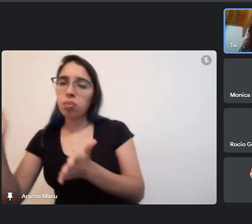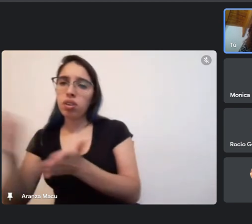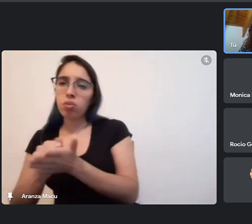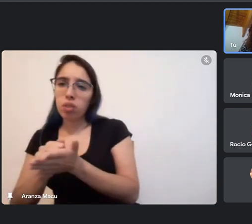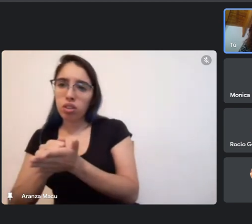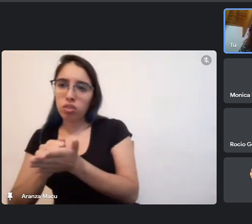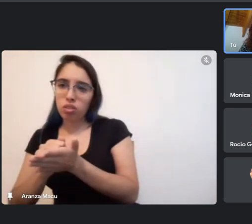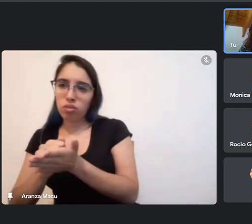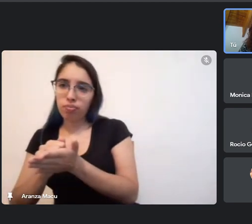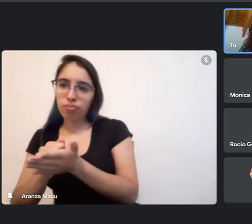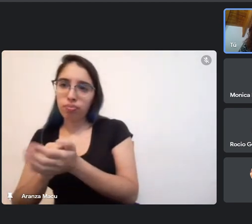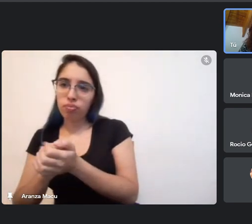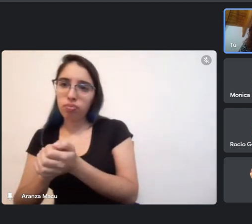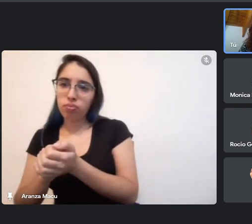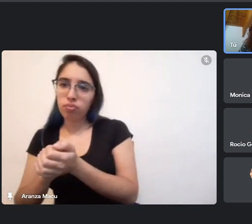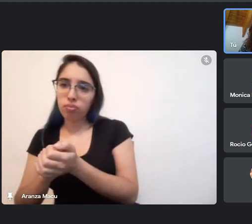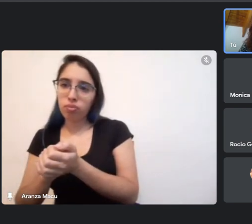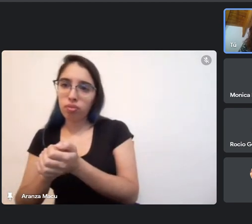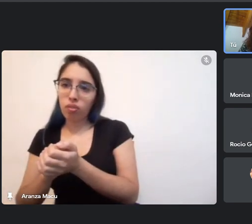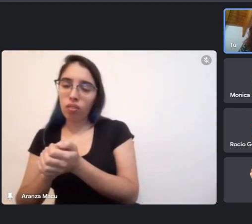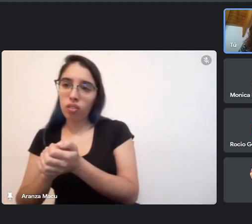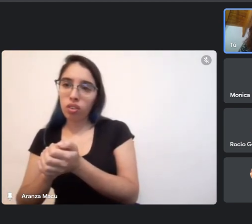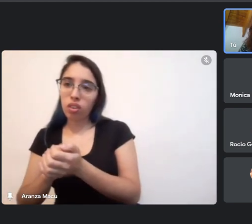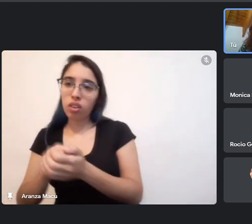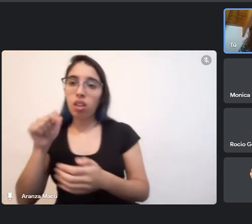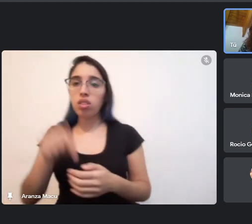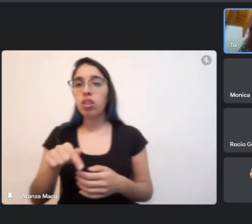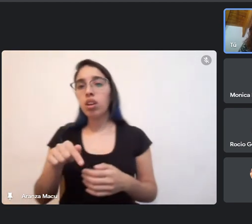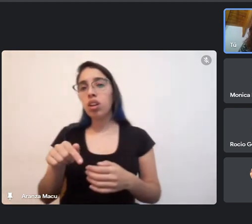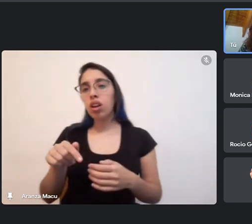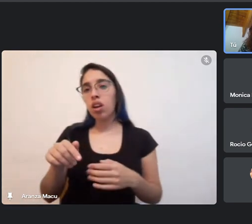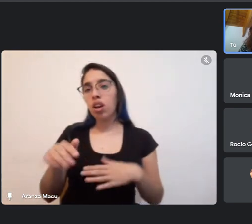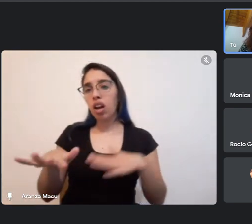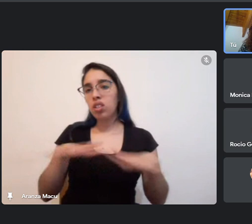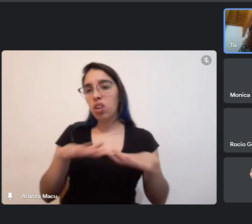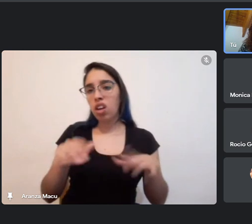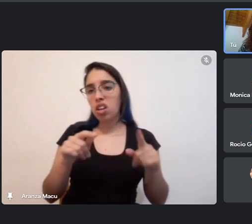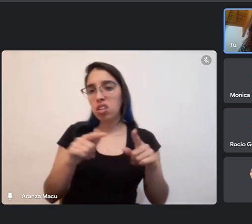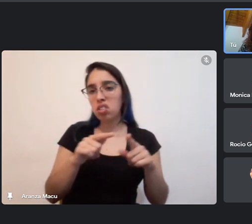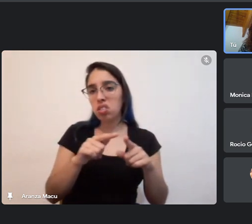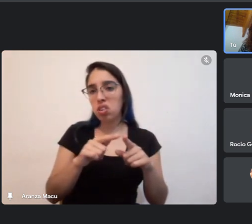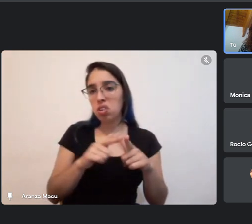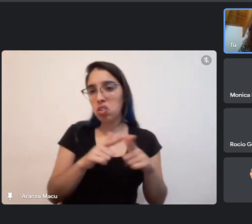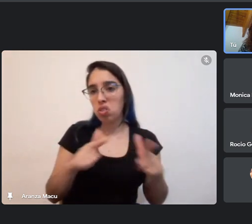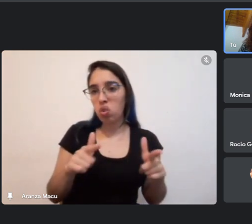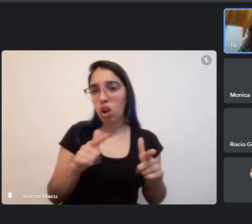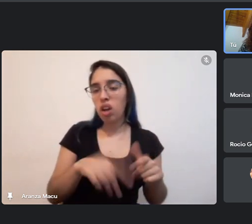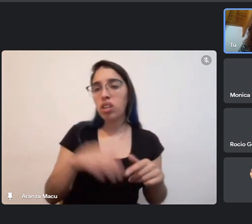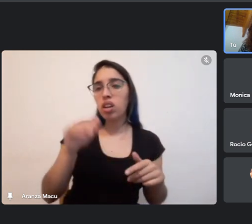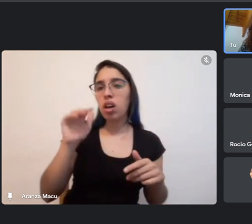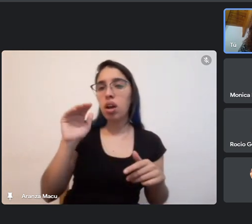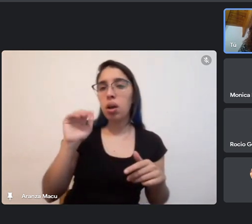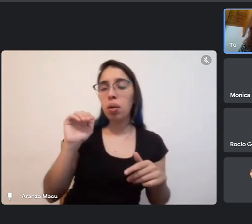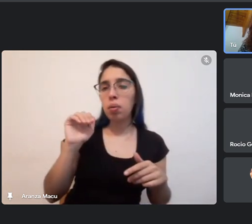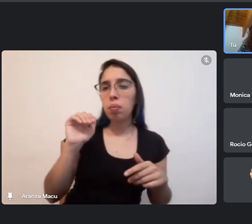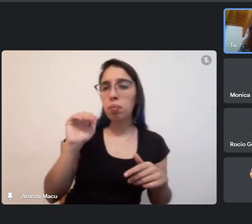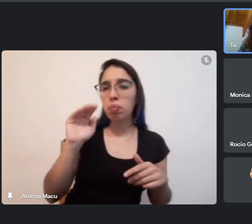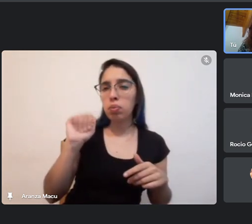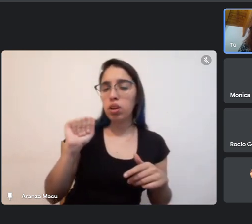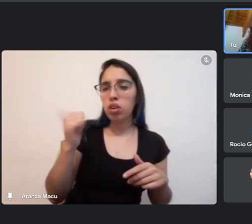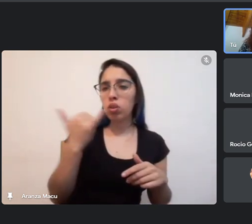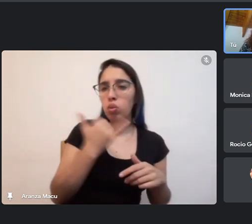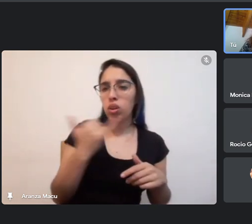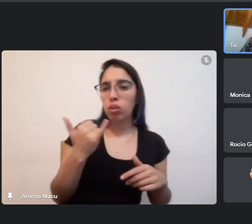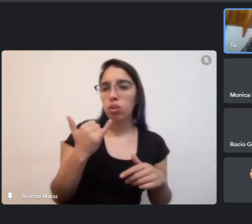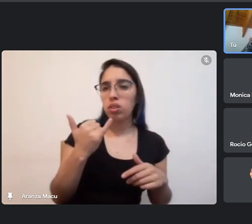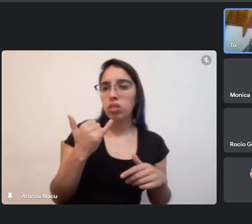actividades, es miércoles, jueves y lunes. Creo, miércoles, jueves, viernes y lunes. Esos